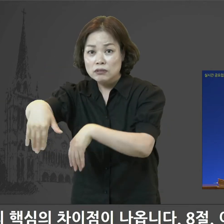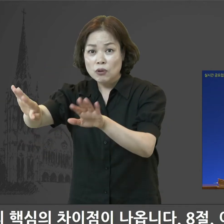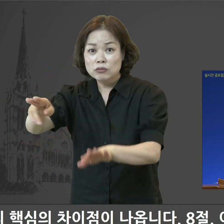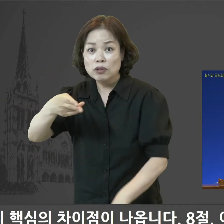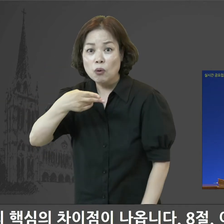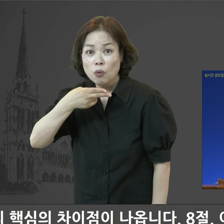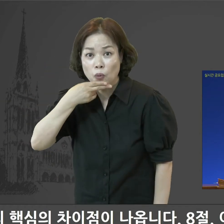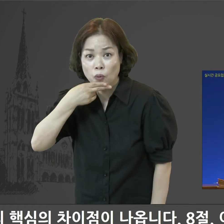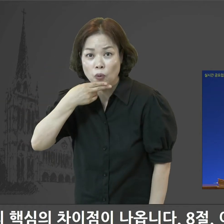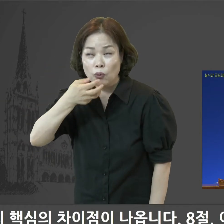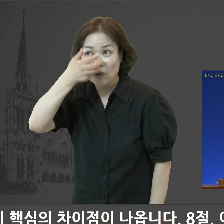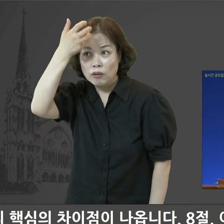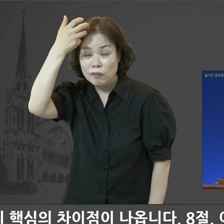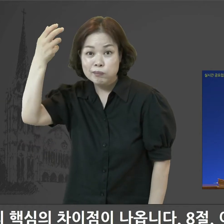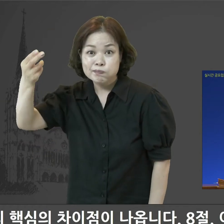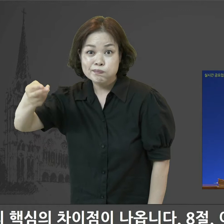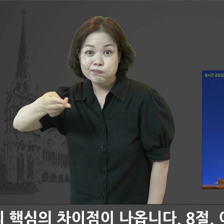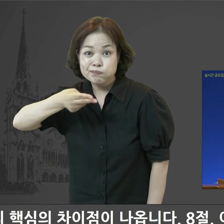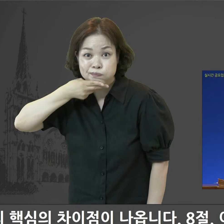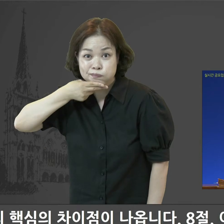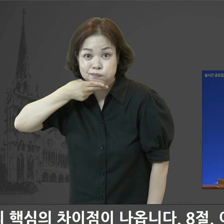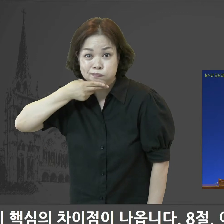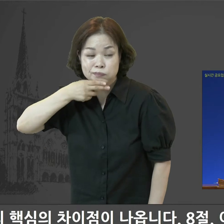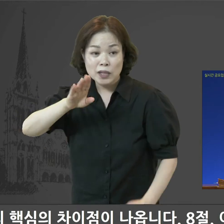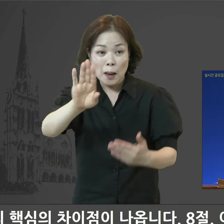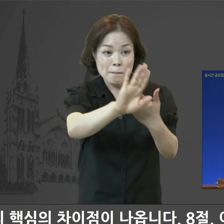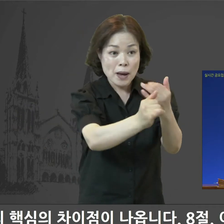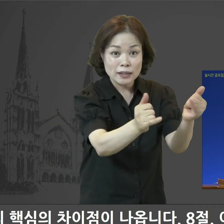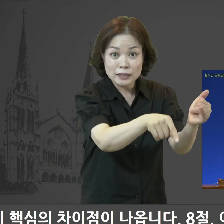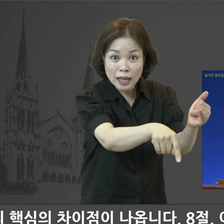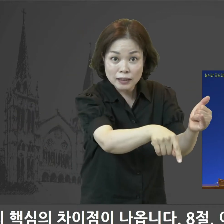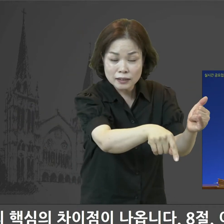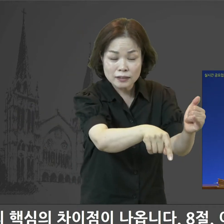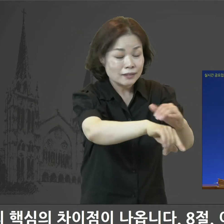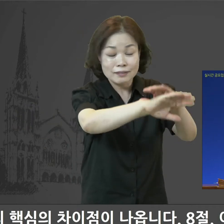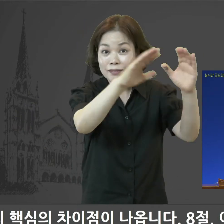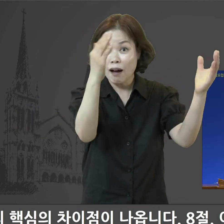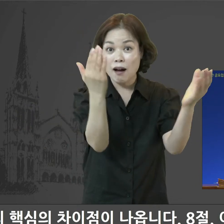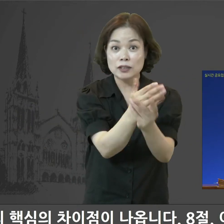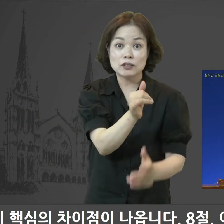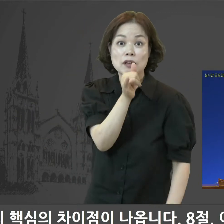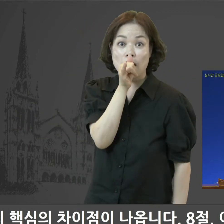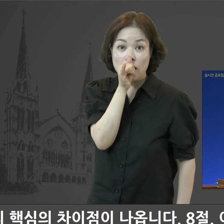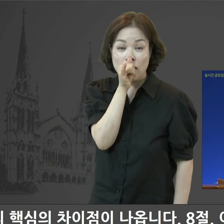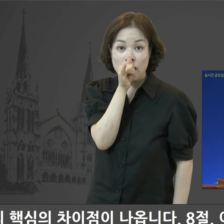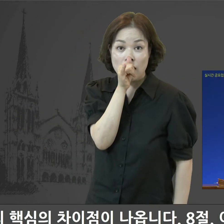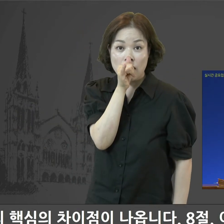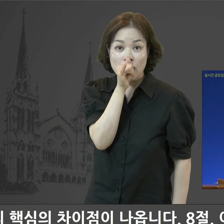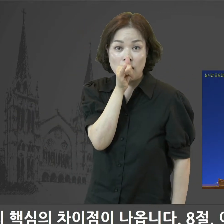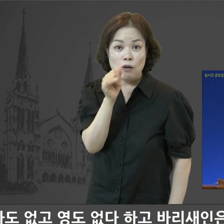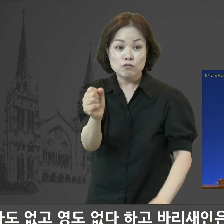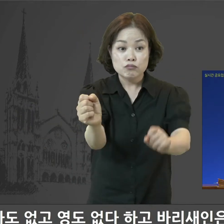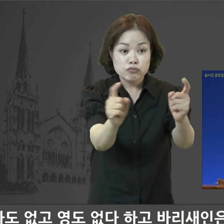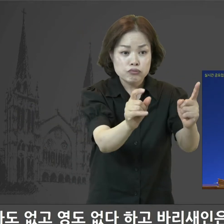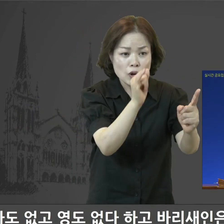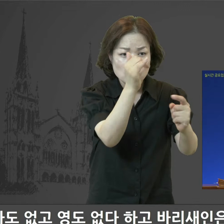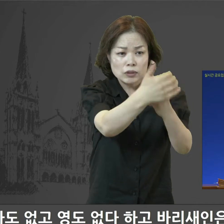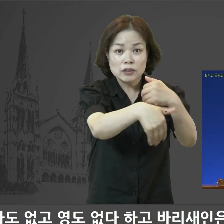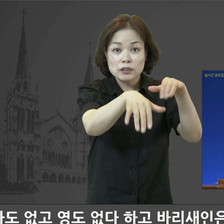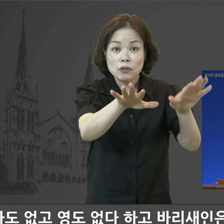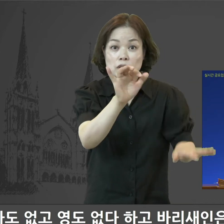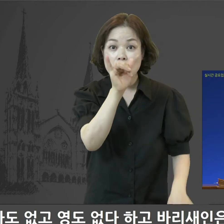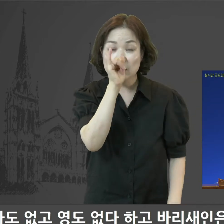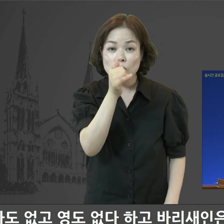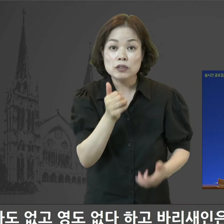없고 영도 없다 하고 바리새인들은 다 있다 함이라. 그러니까 부활도 있고 천사도